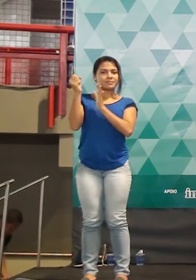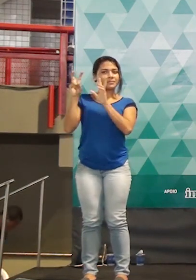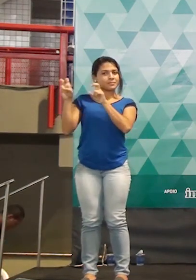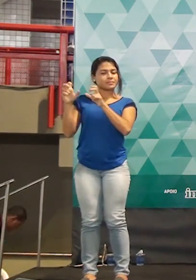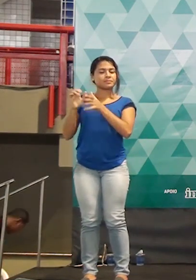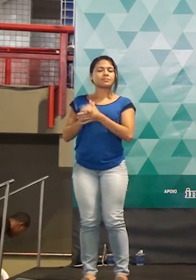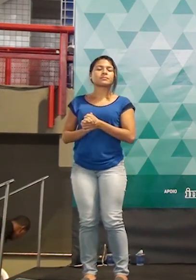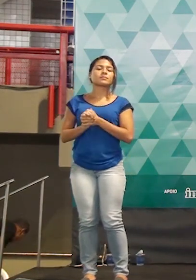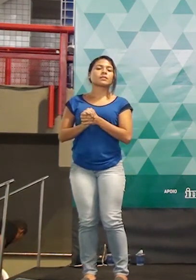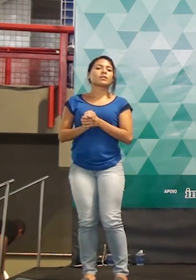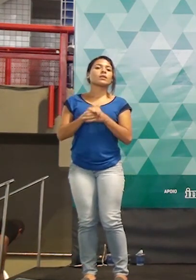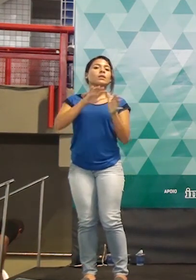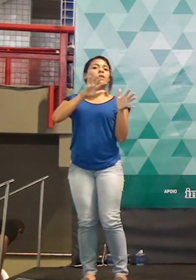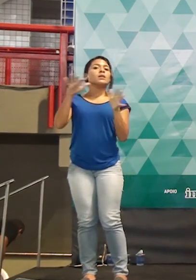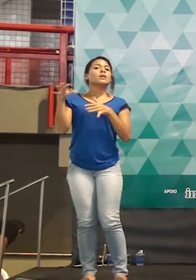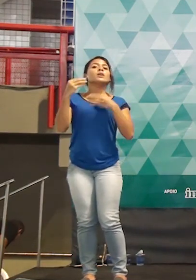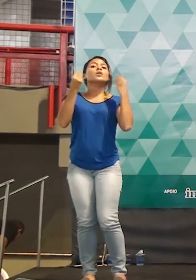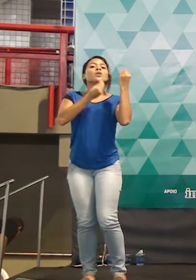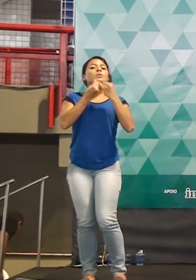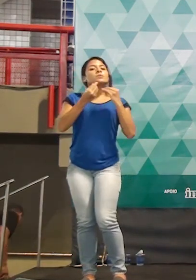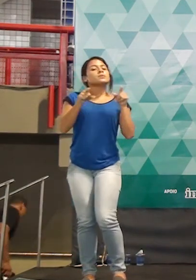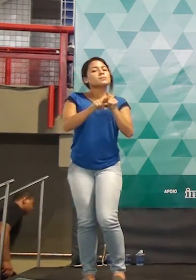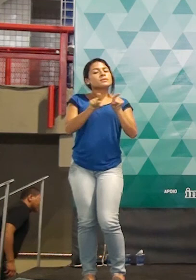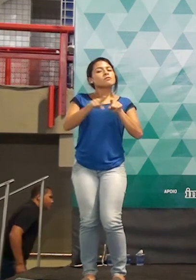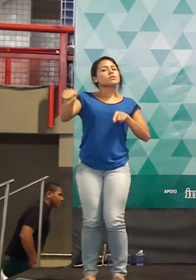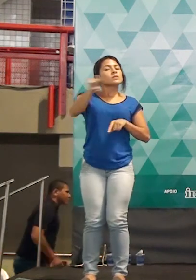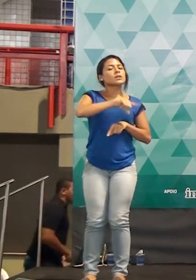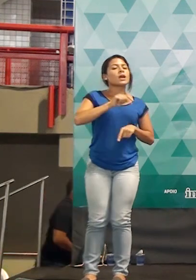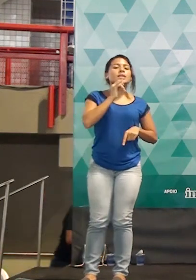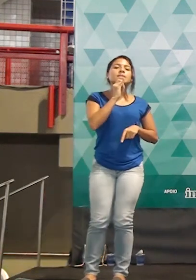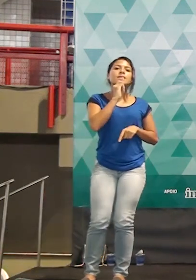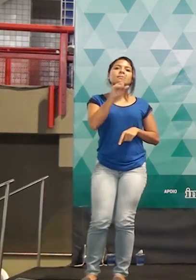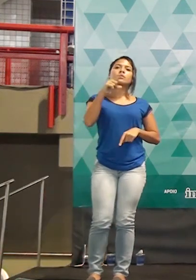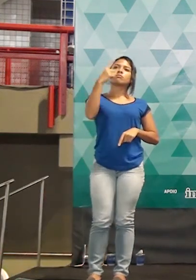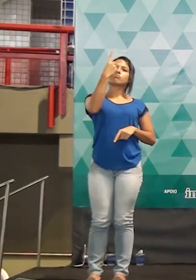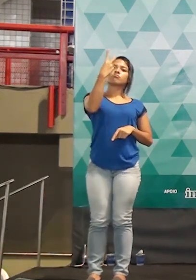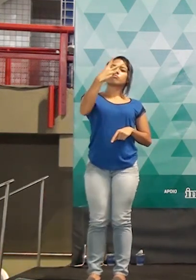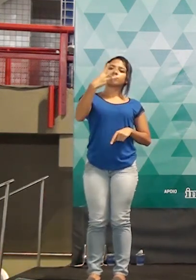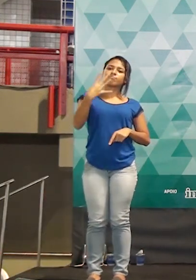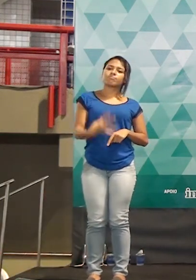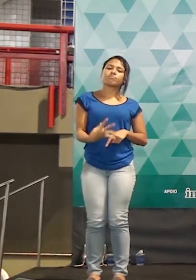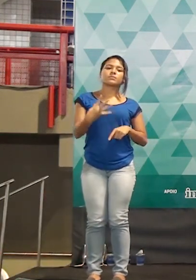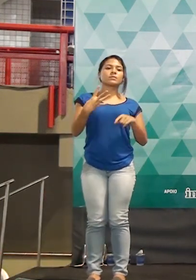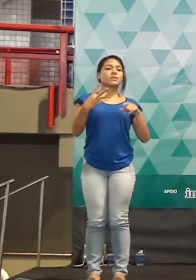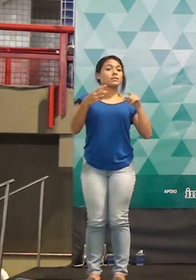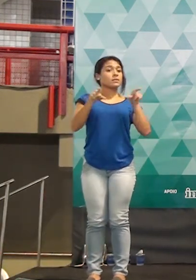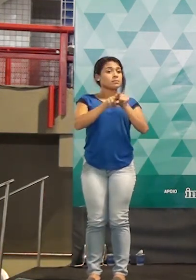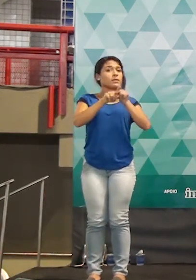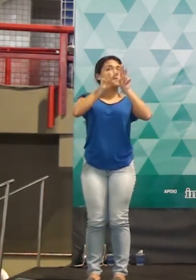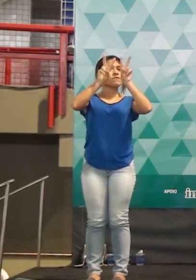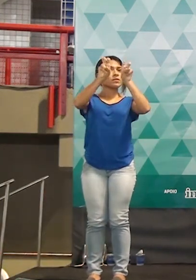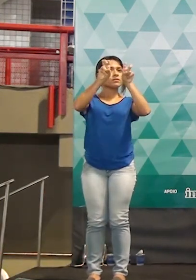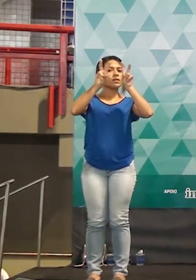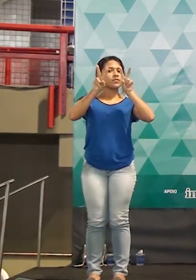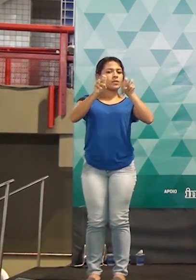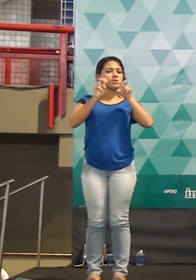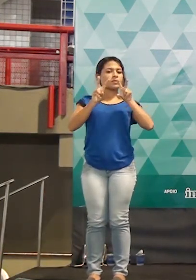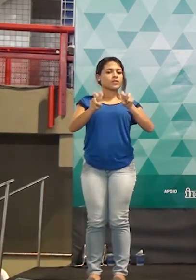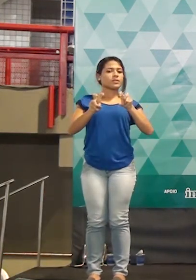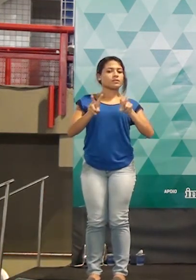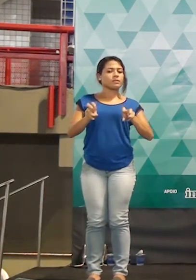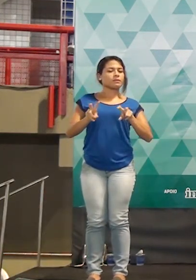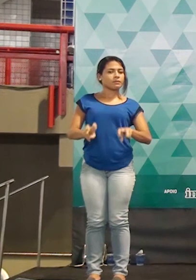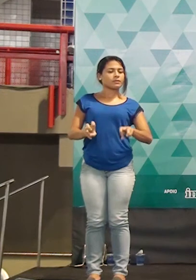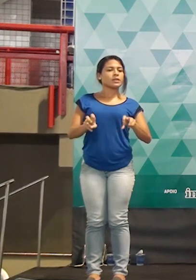da enumeração. O que é enumerar? É você dar vários motivos, separando por vírgula. Isso. Por que